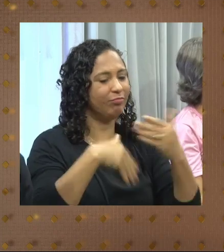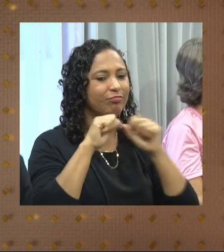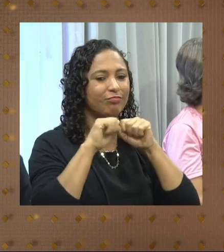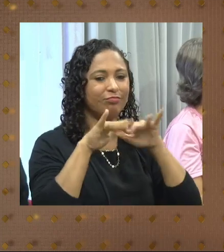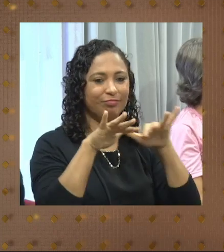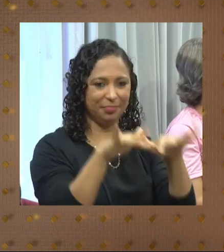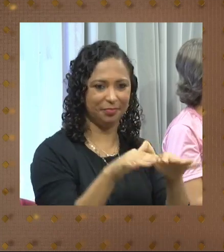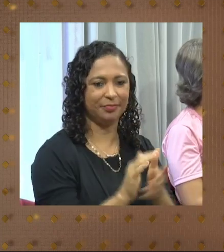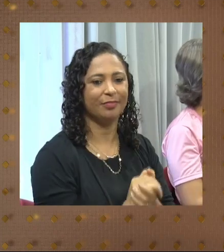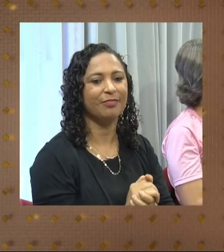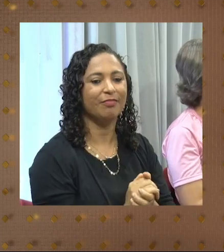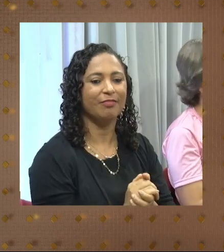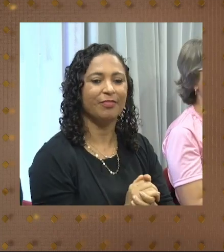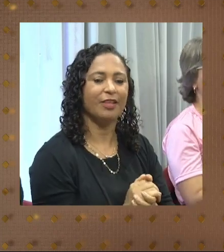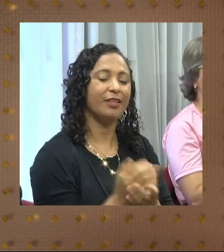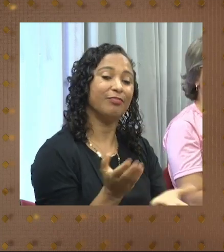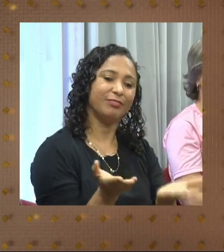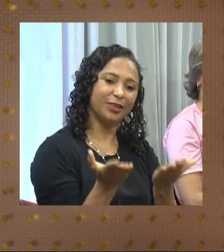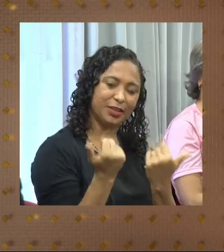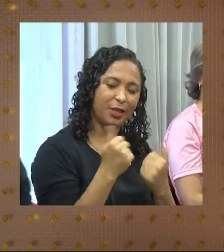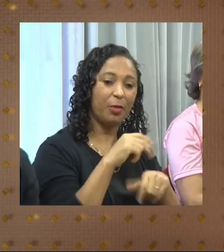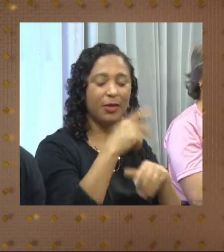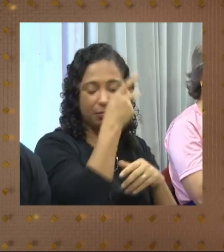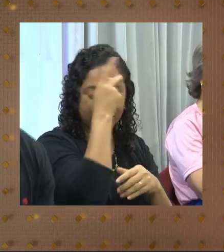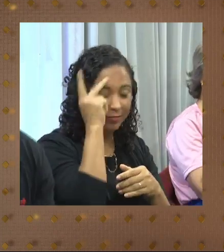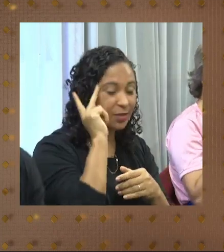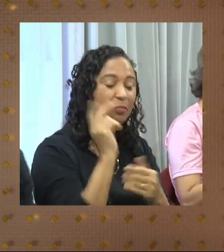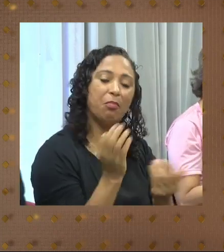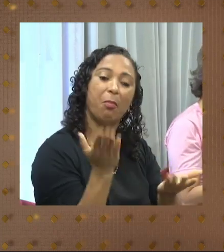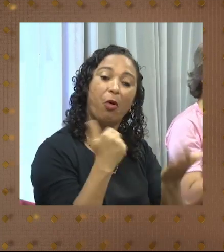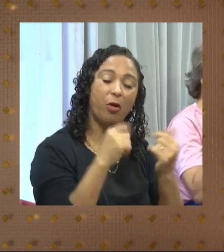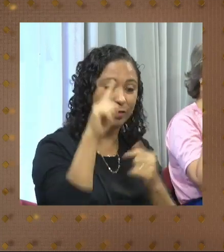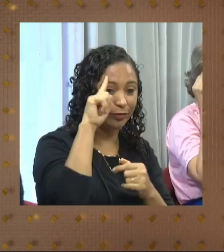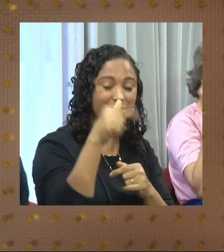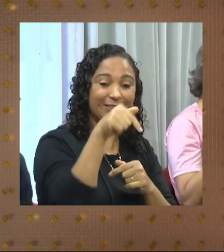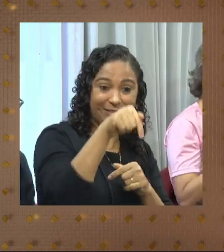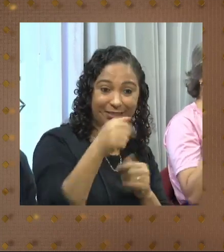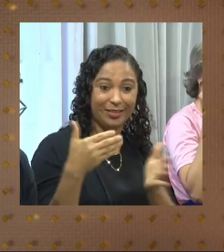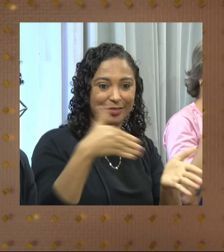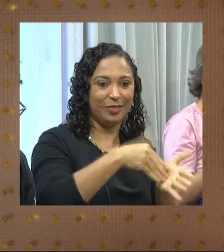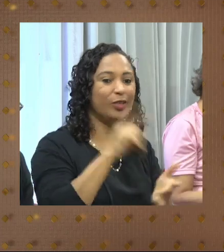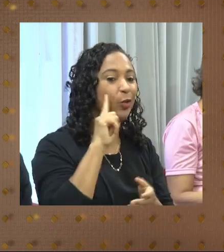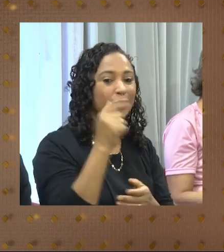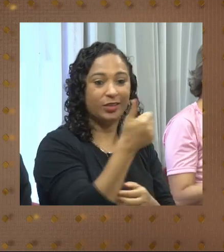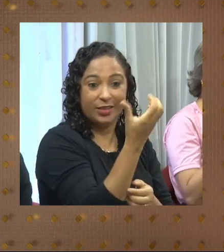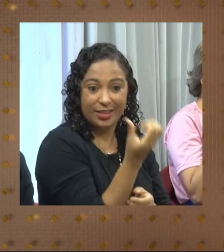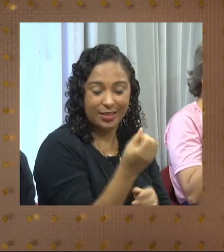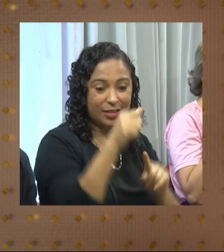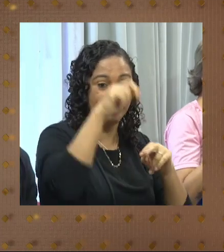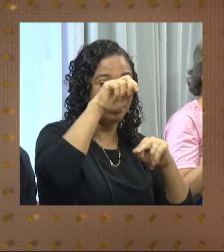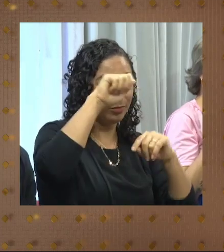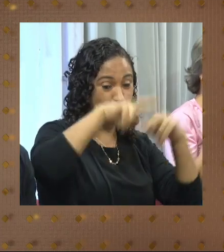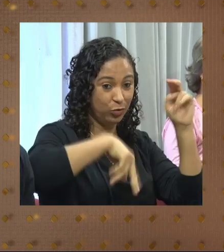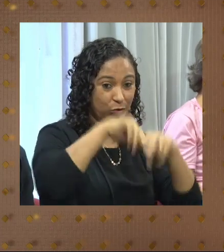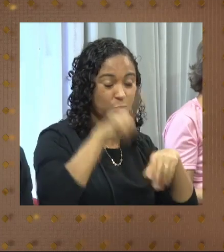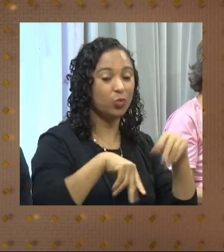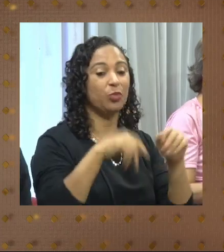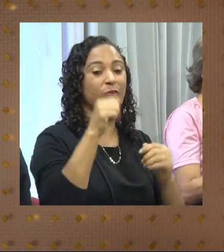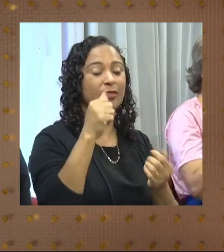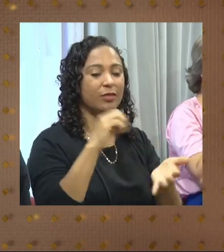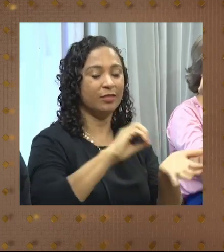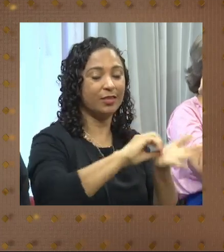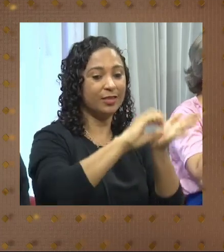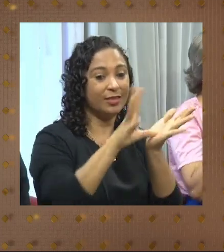vez, chama o povo para se fazer presente. Bora, minha gente, do dia 7 ao dia 16 de junho, Salão do Livro do